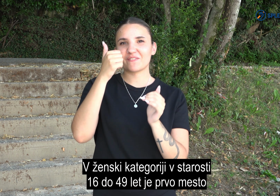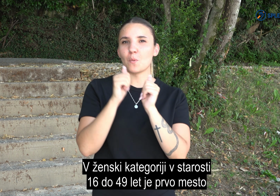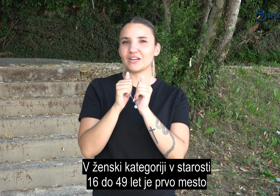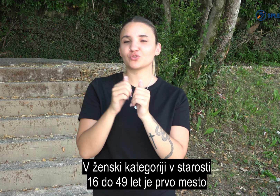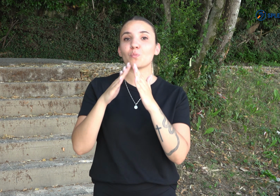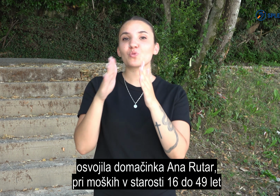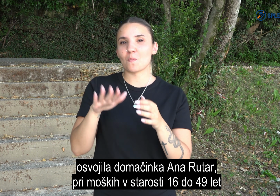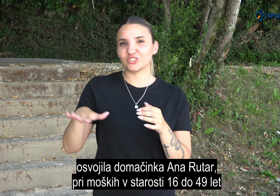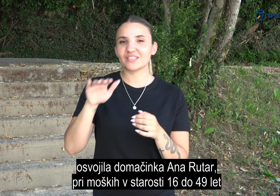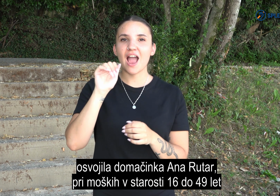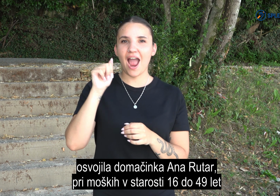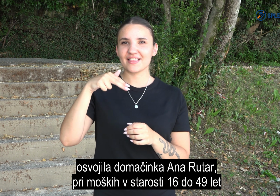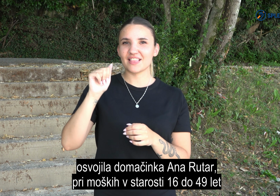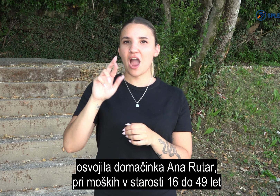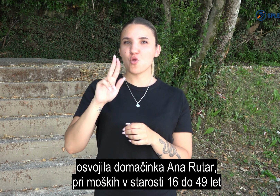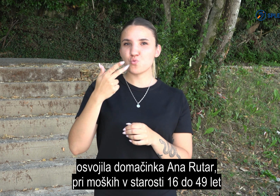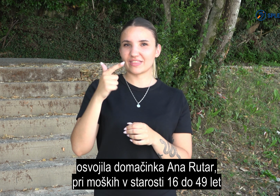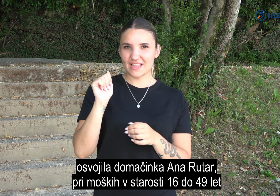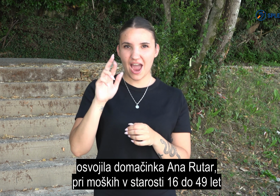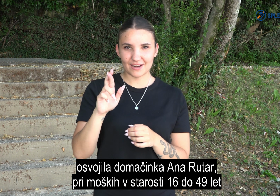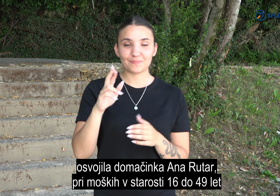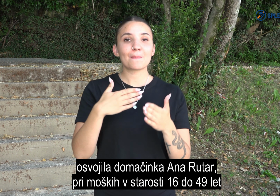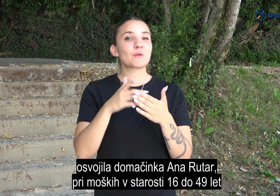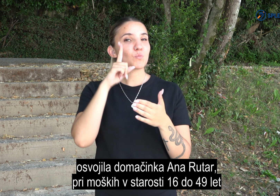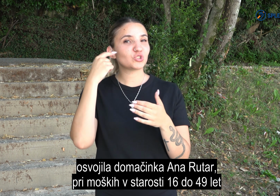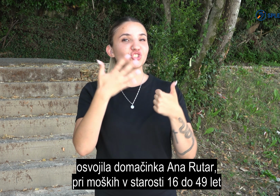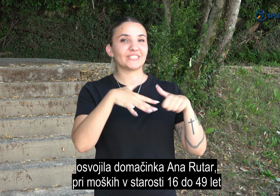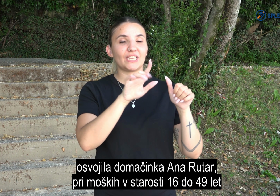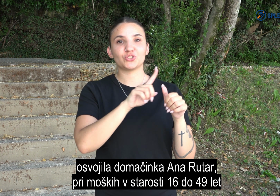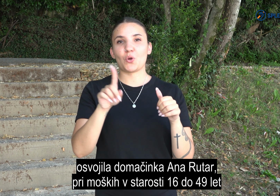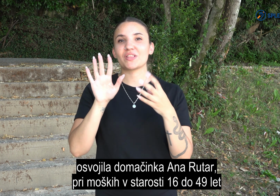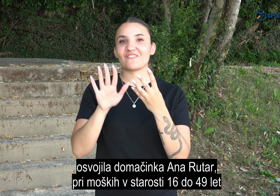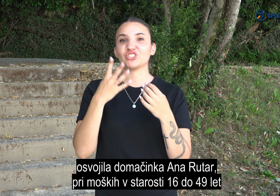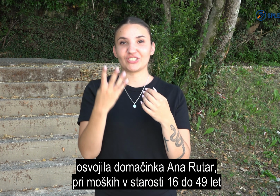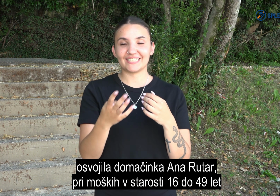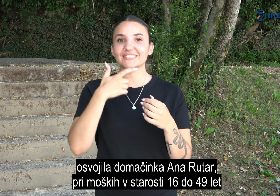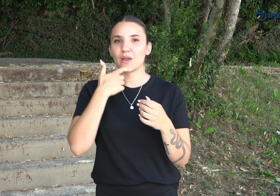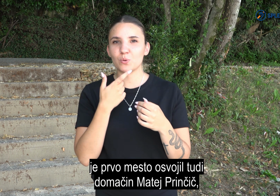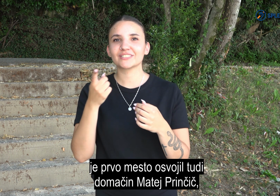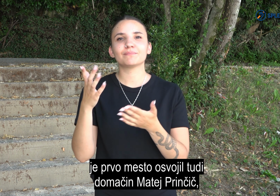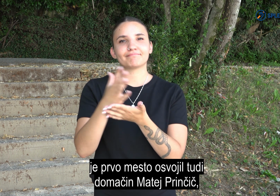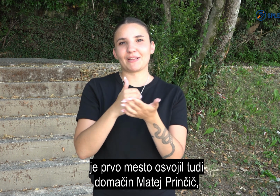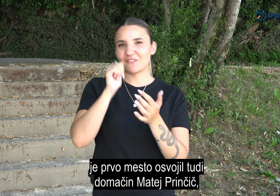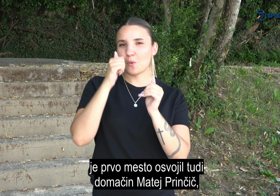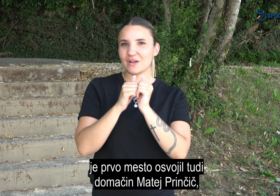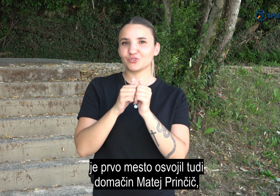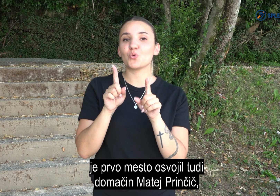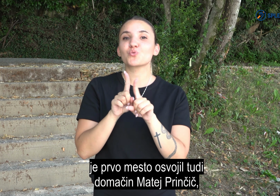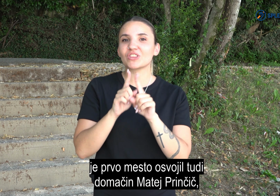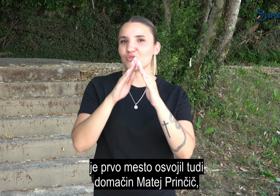let je prvo mesto osvojila domačinka Ana Rutar. Pri moških v starosti 16 do 49 let je